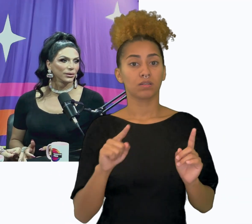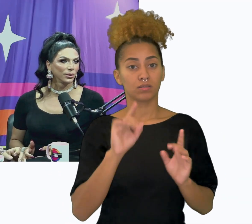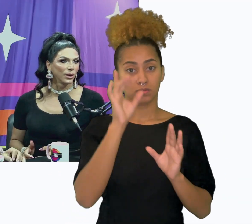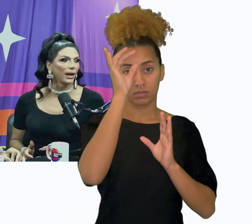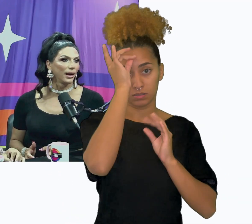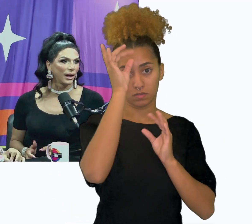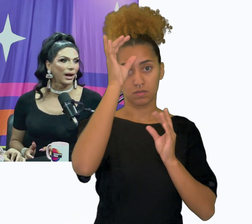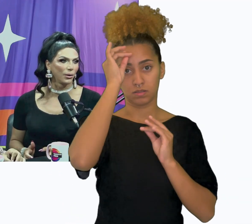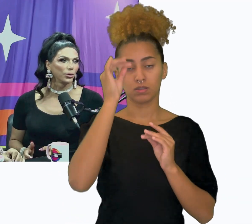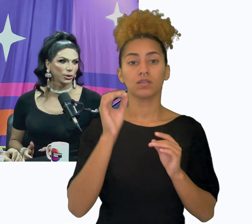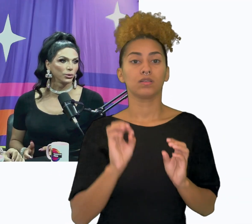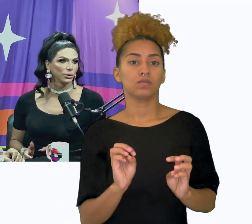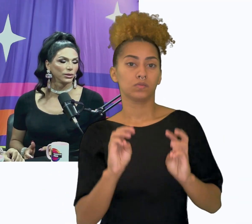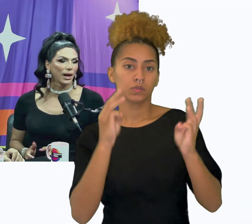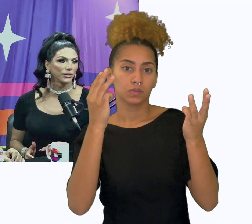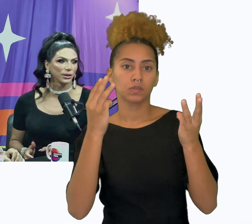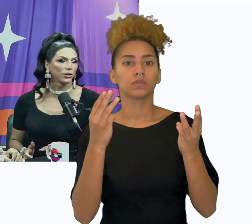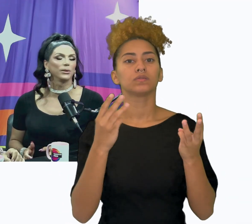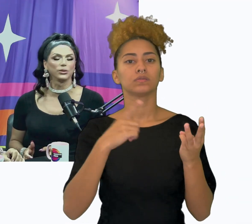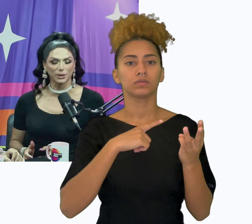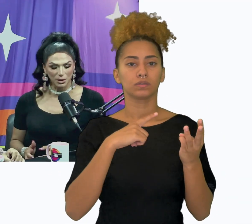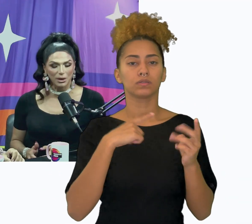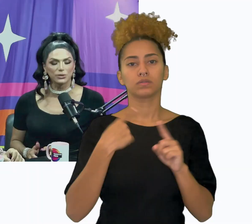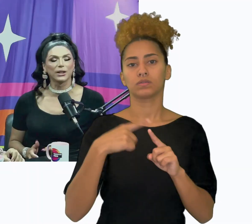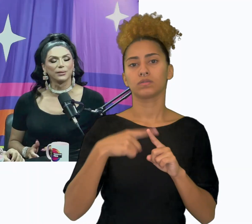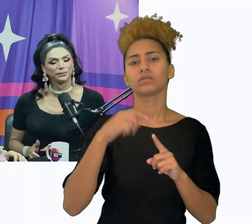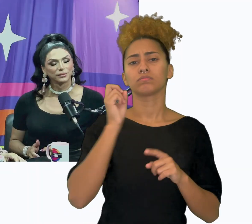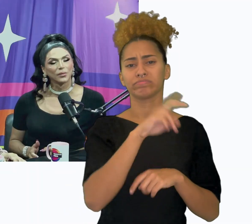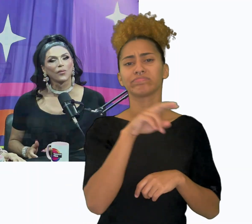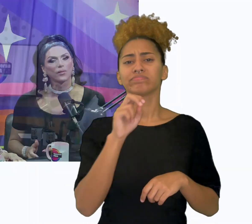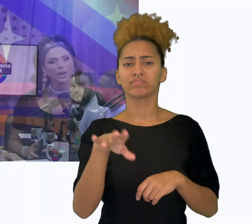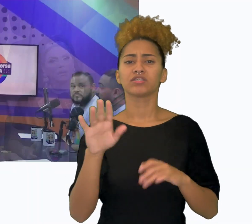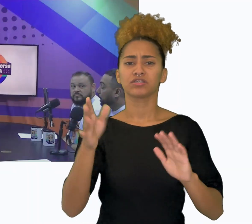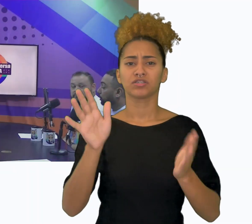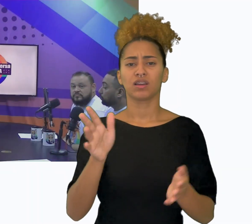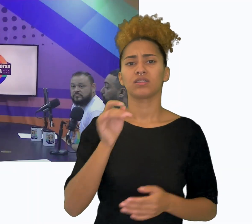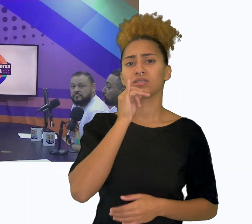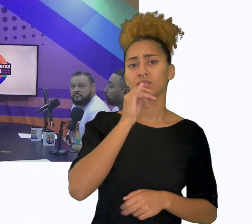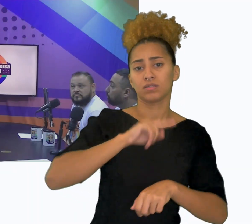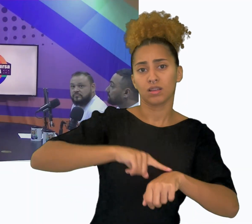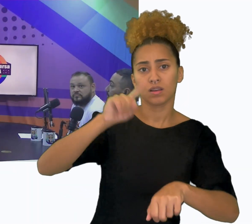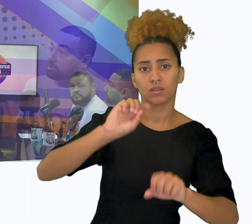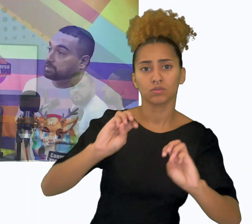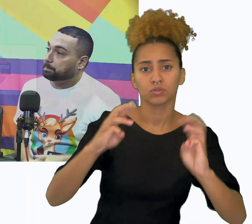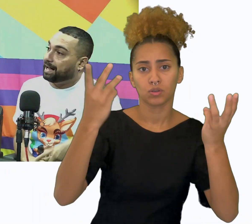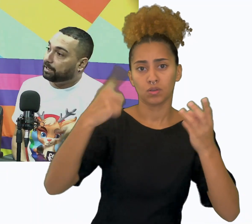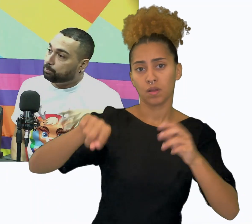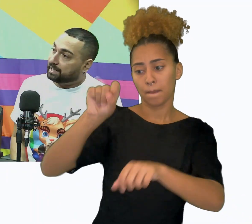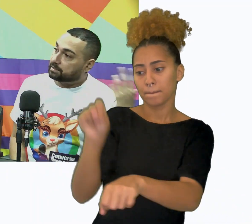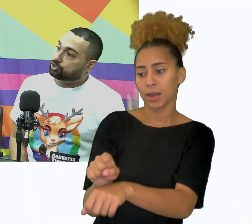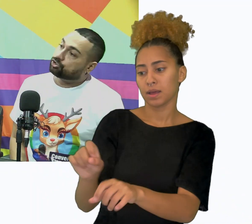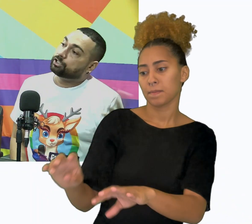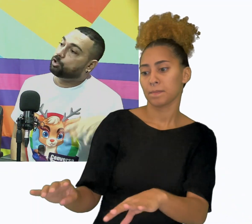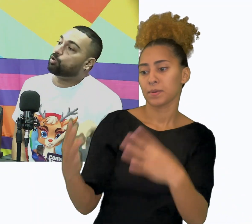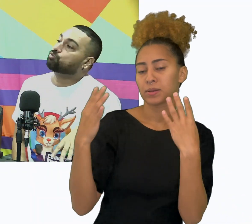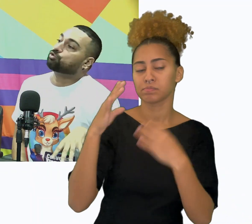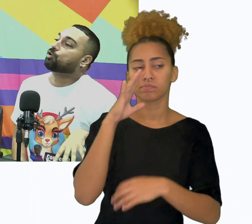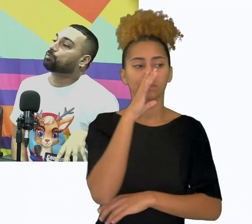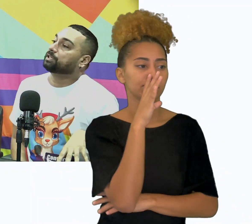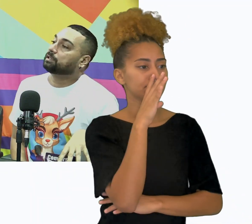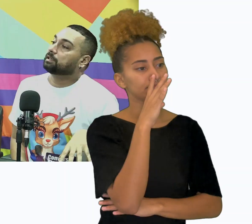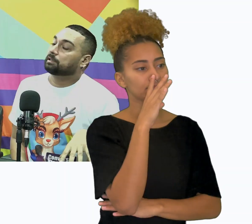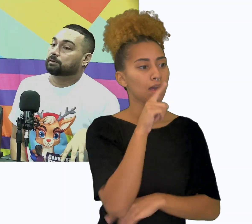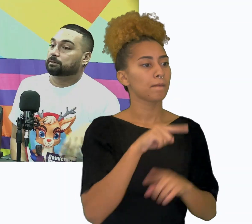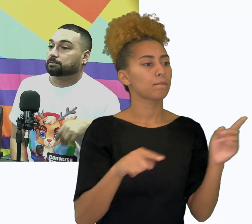transformista. o show da show. arte transformista. Porque eu já ouvi falar realmente isso, que na hora do show as pessoas param pra assistir e não